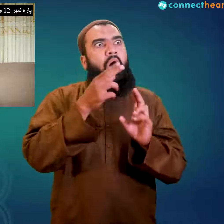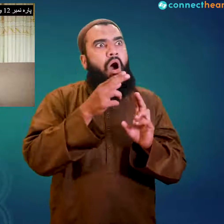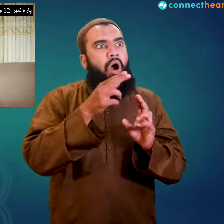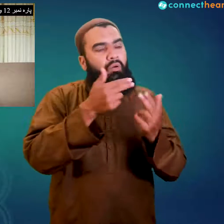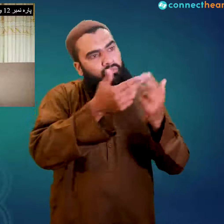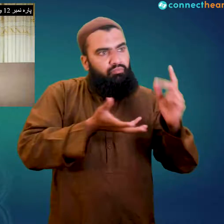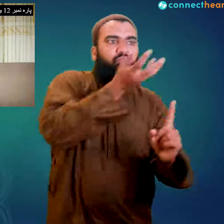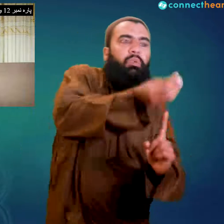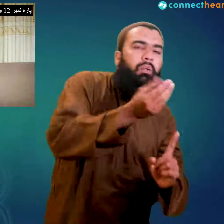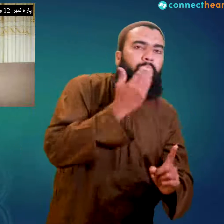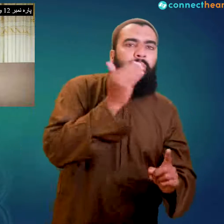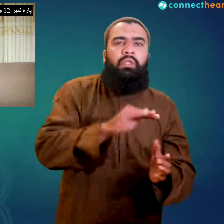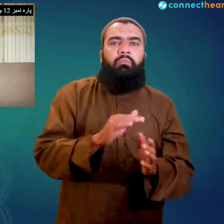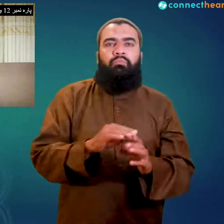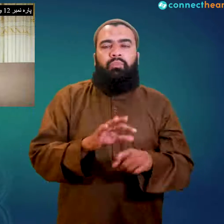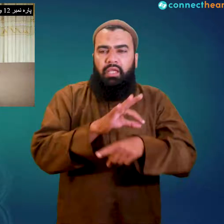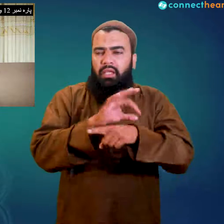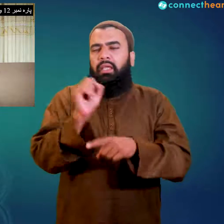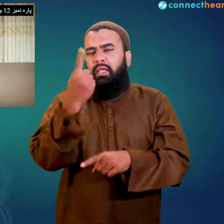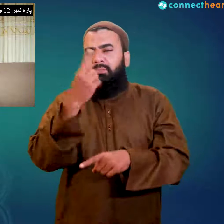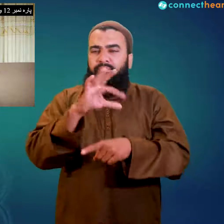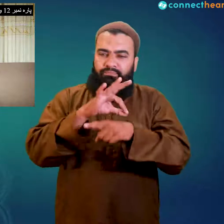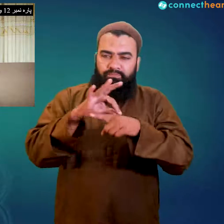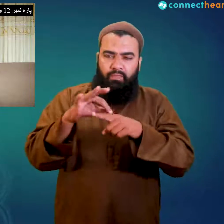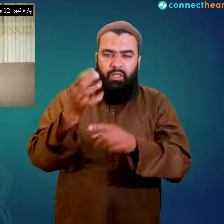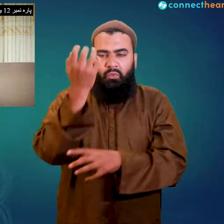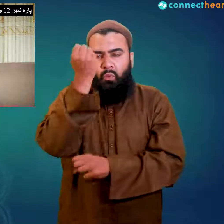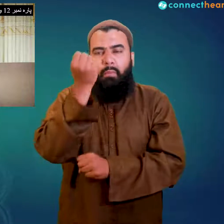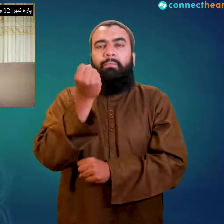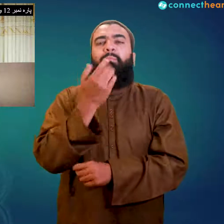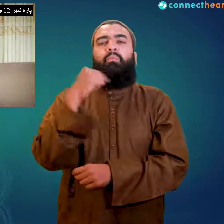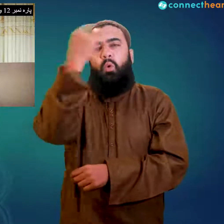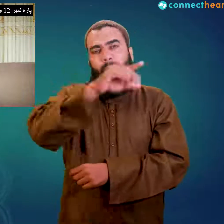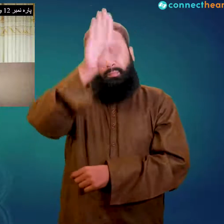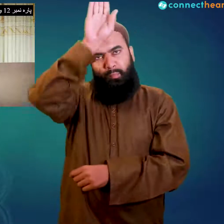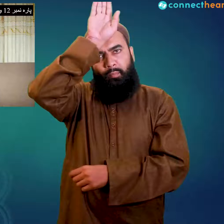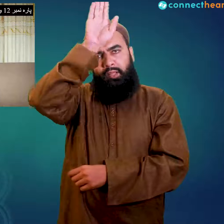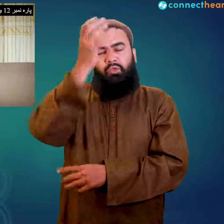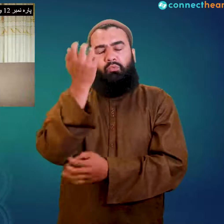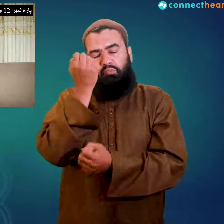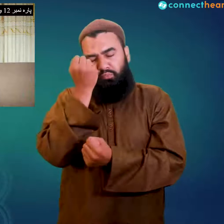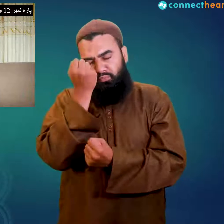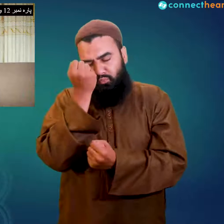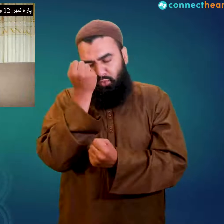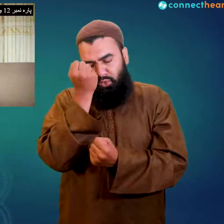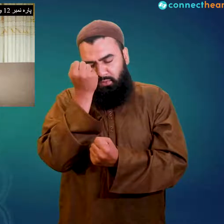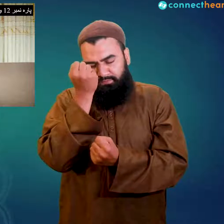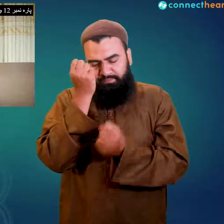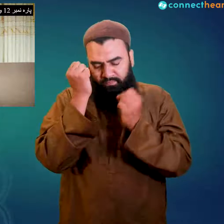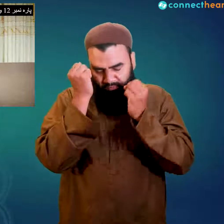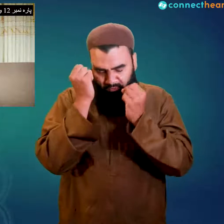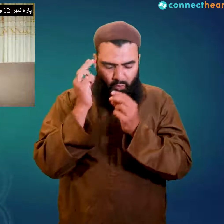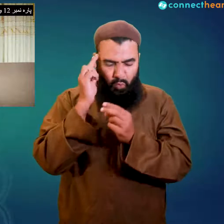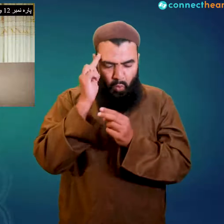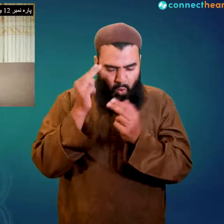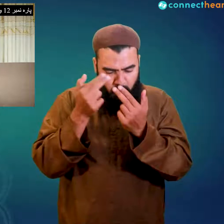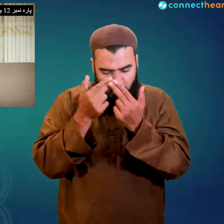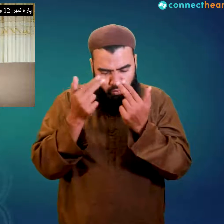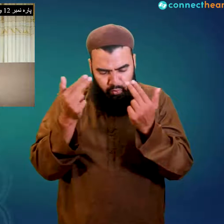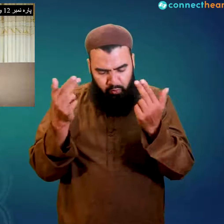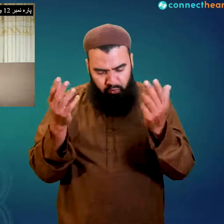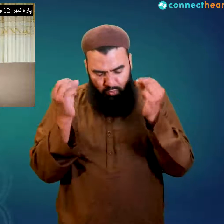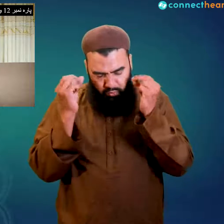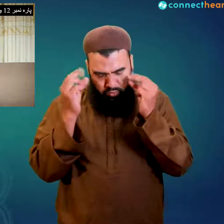پھر وہ تعبیر کچھ اس قسم کی تھی کہ اس ملک کے اندر قحط آنے والا تھا، اور اس قحط سے بچنے کا طریقہ